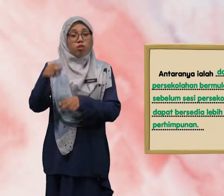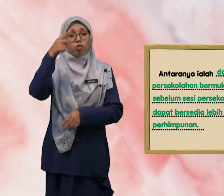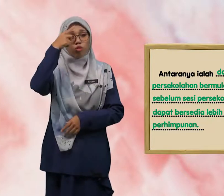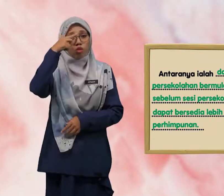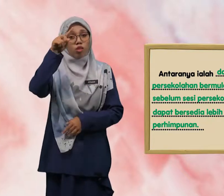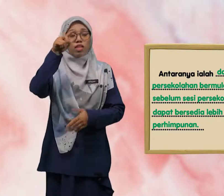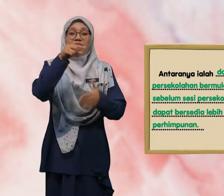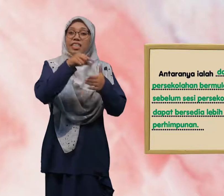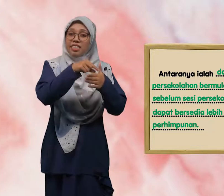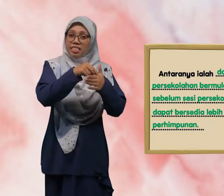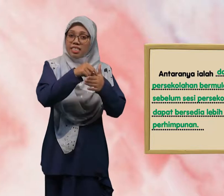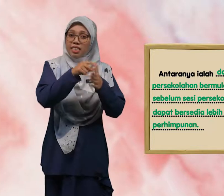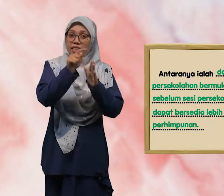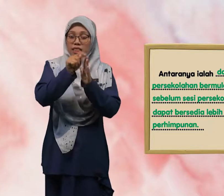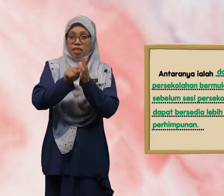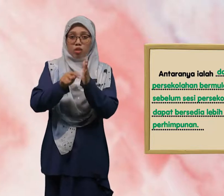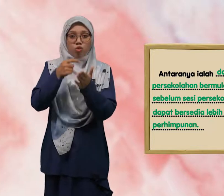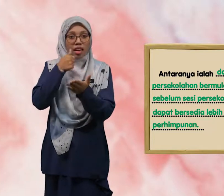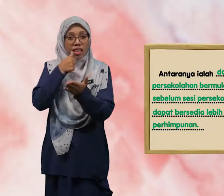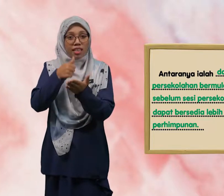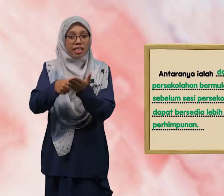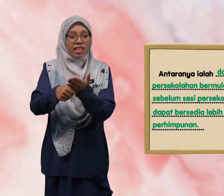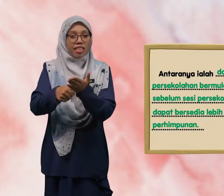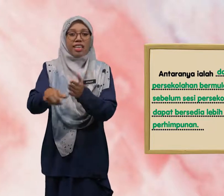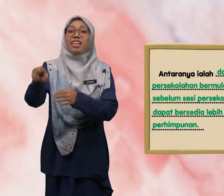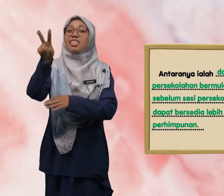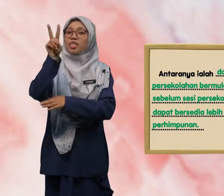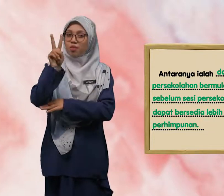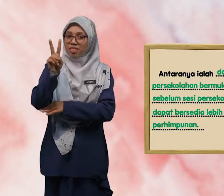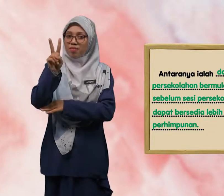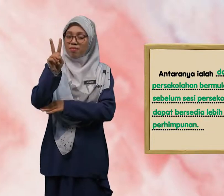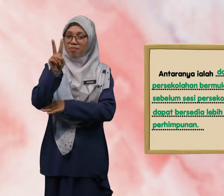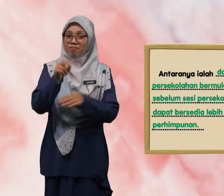untuk isi tersurat yang kedua